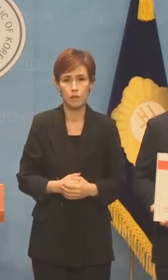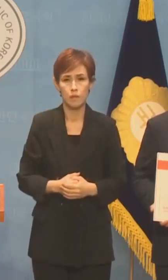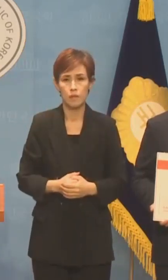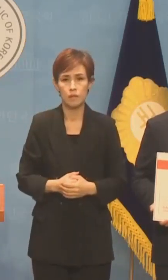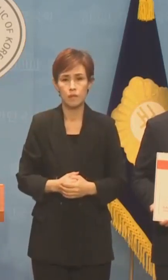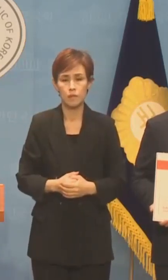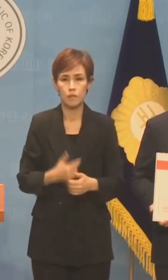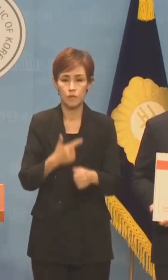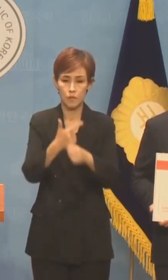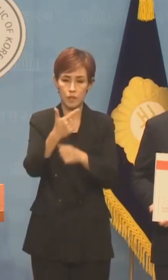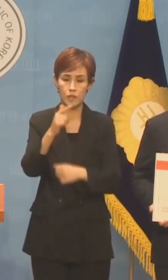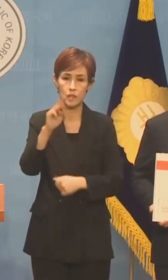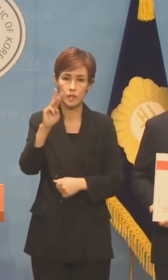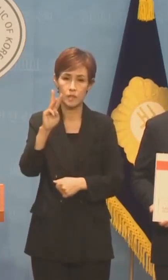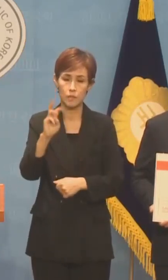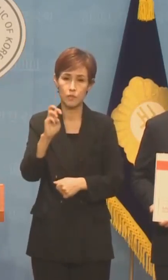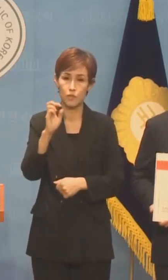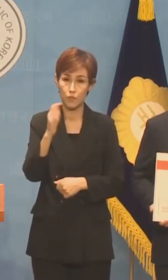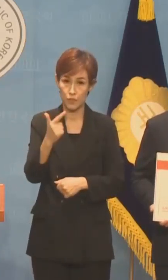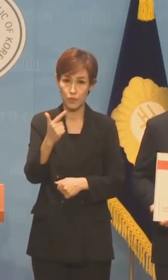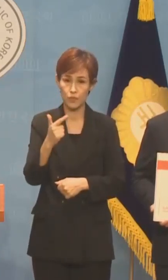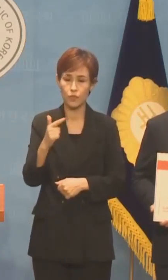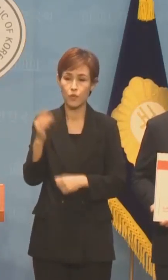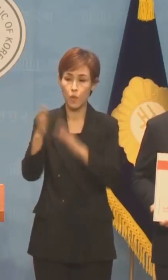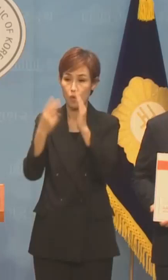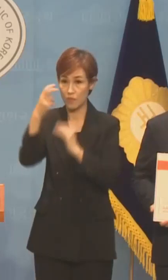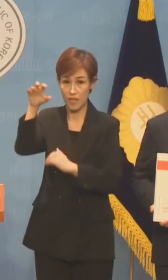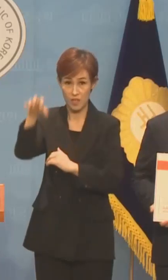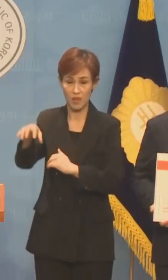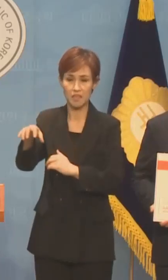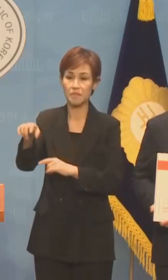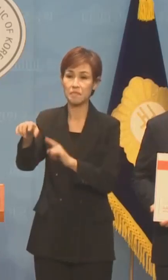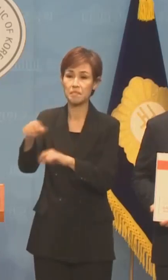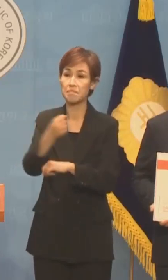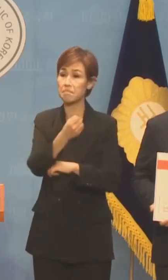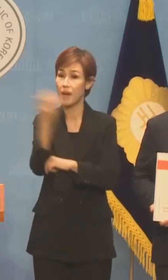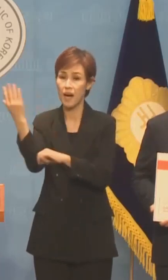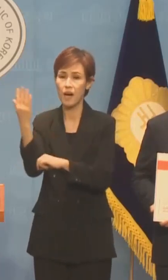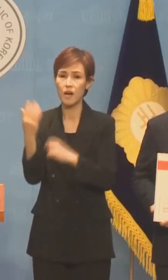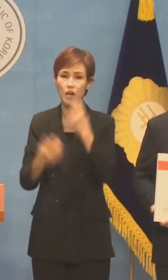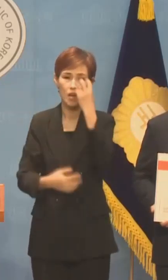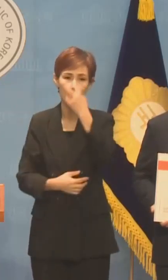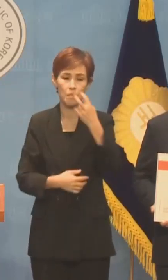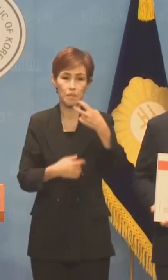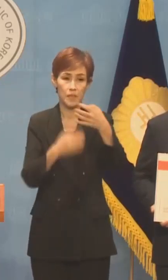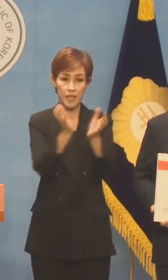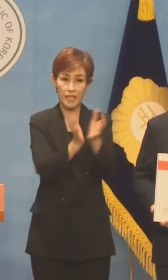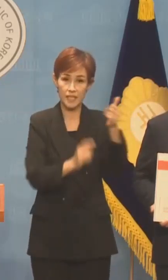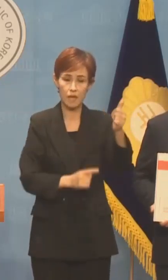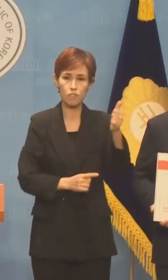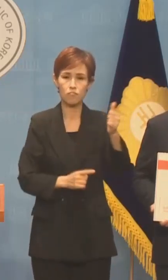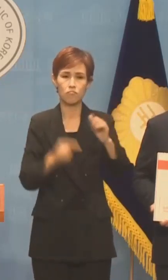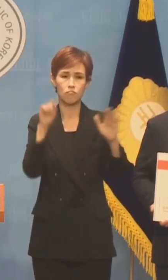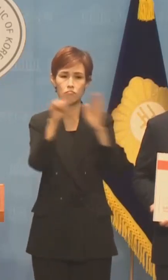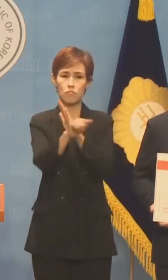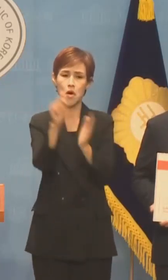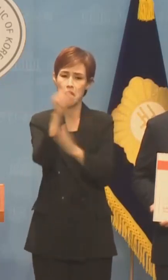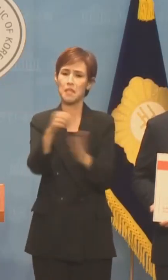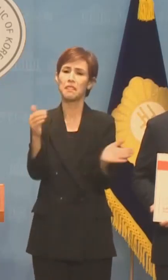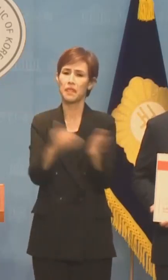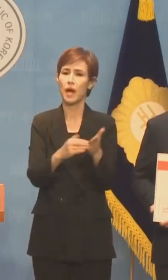18시 36분 공수처는 언론의 경비단장이 관저 출입을 승인했다고